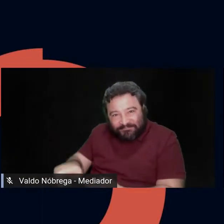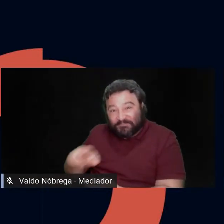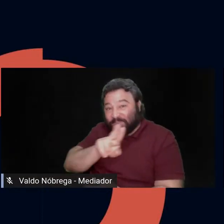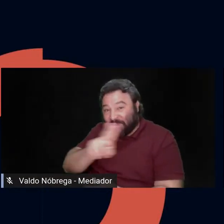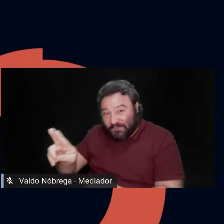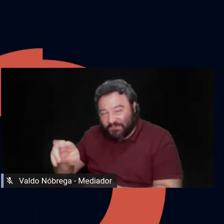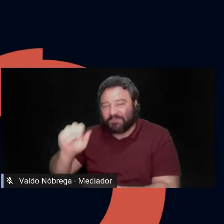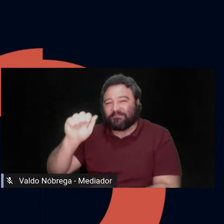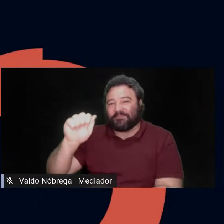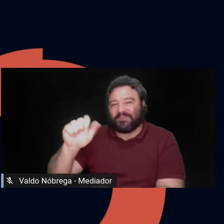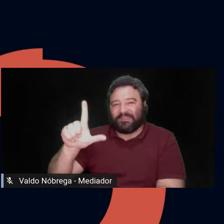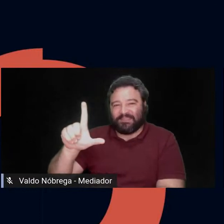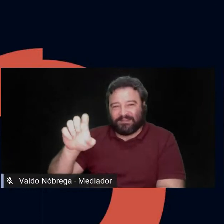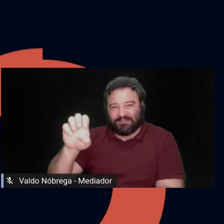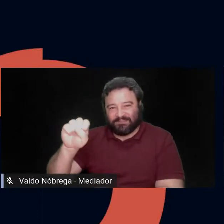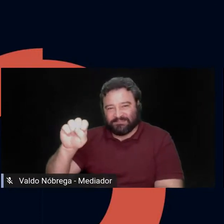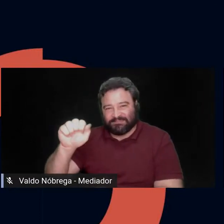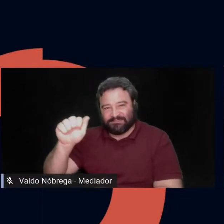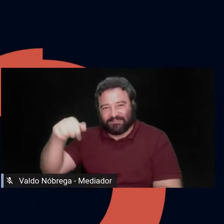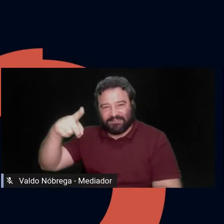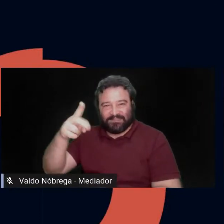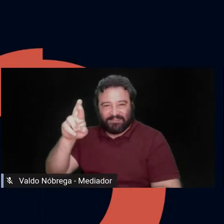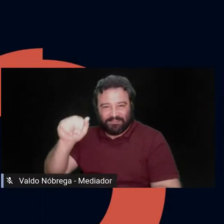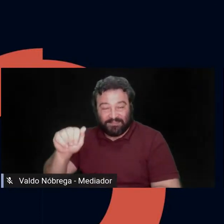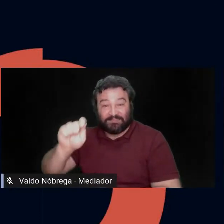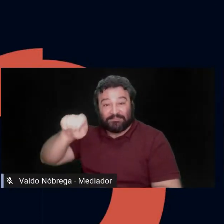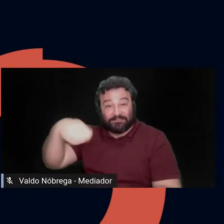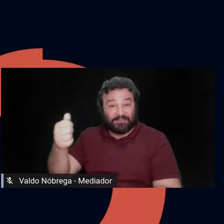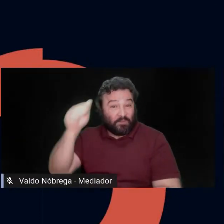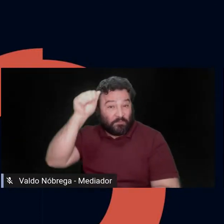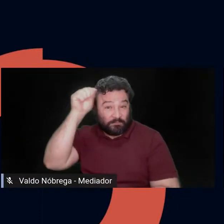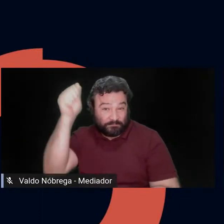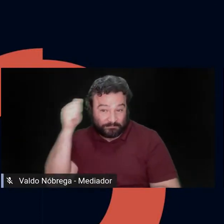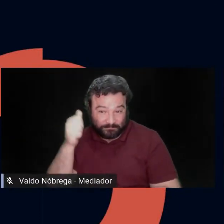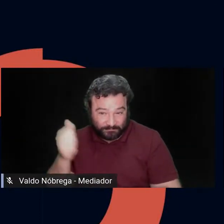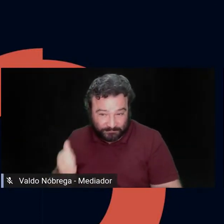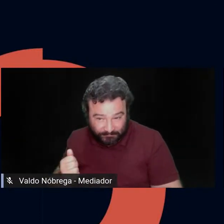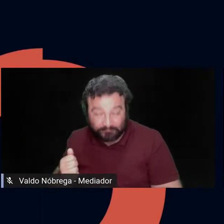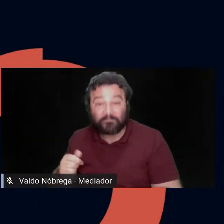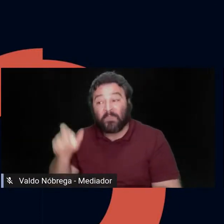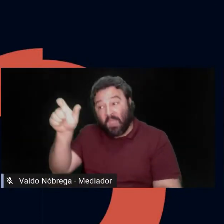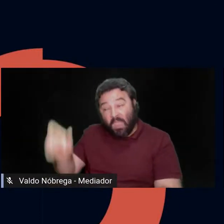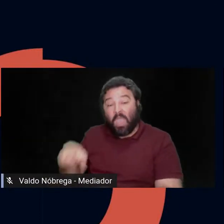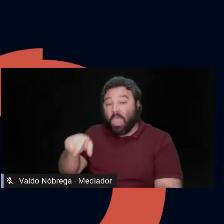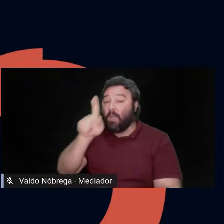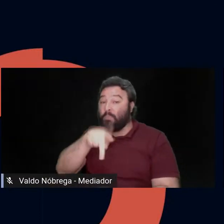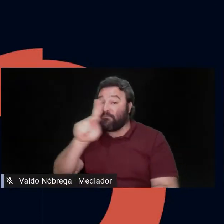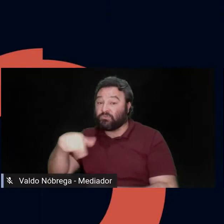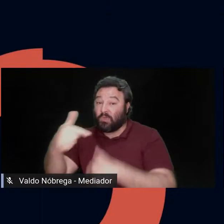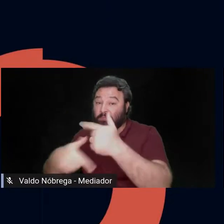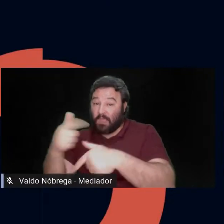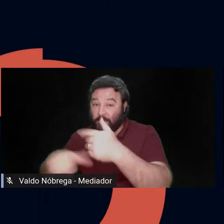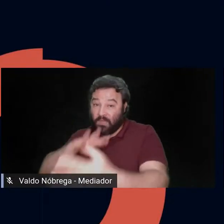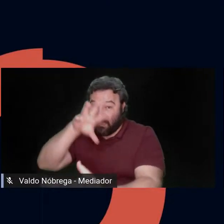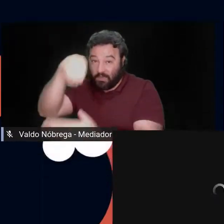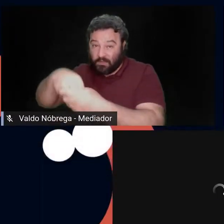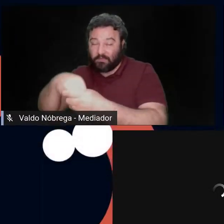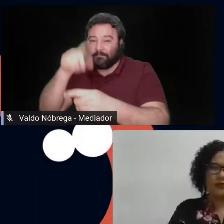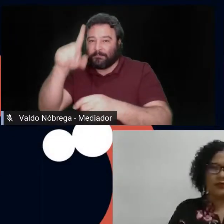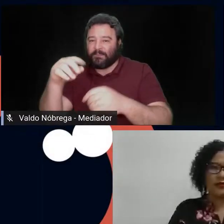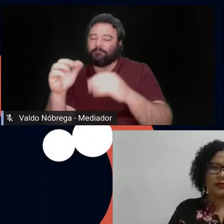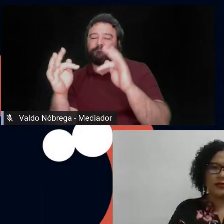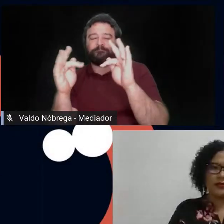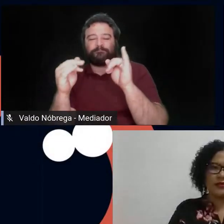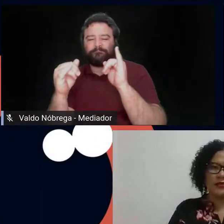aquisição da língua. Nós vamos apresentar agora a professora Alessandra, esse é o sinal dela.